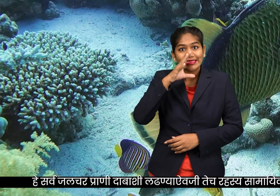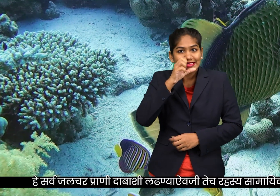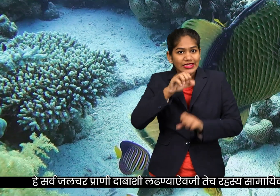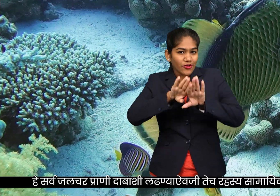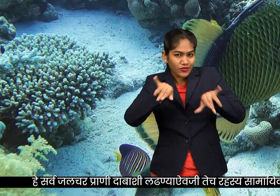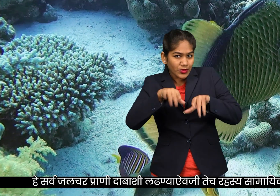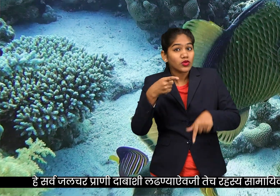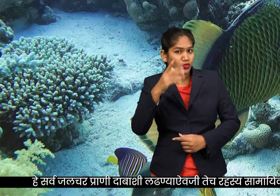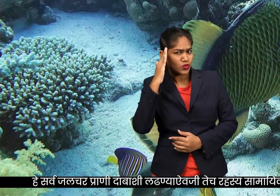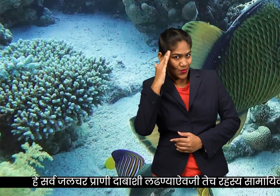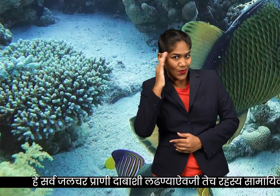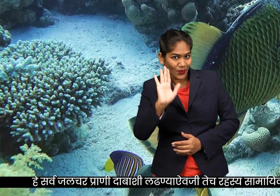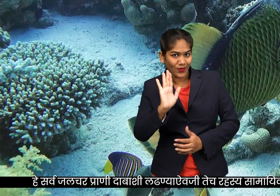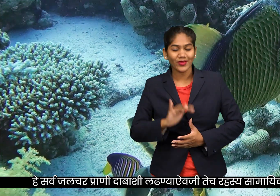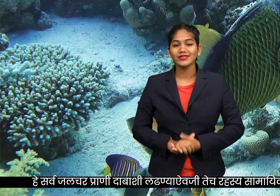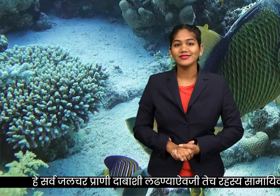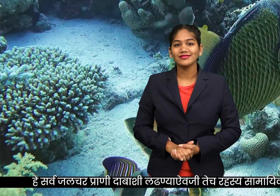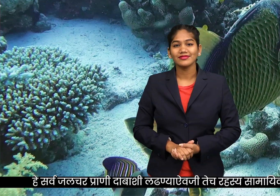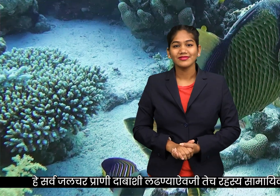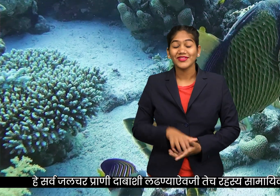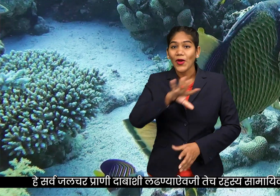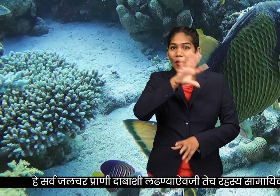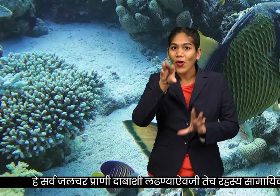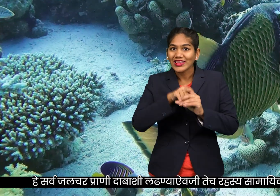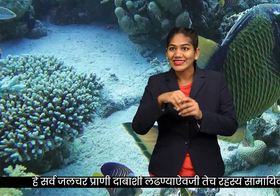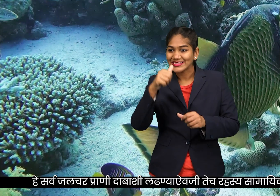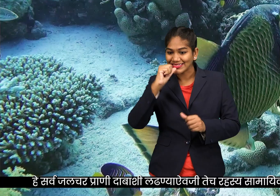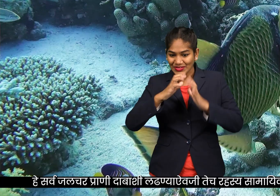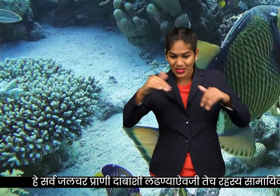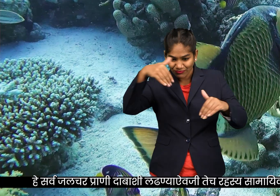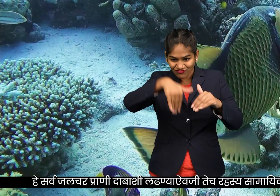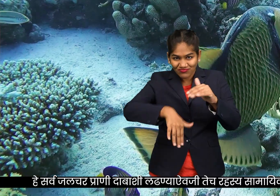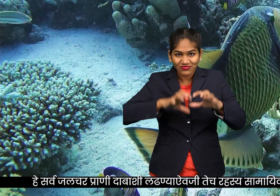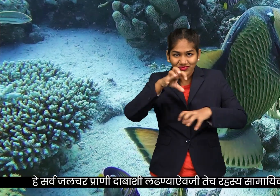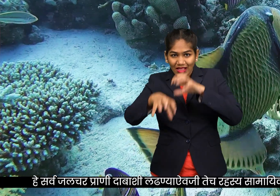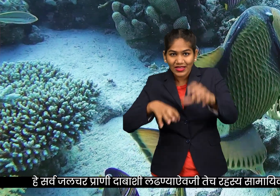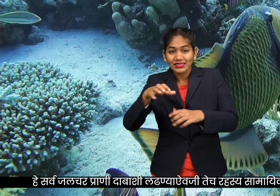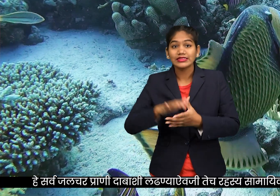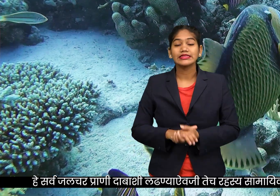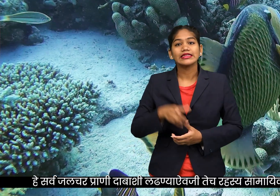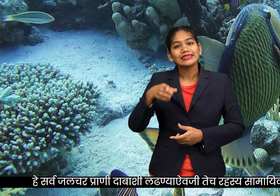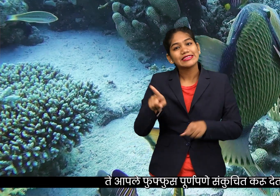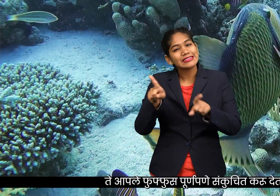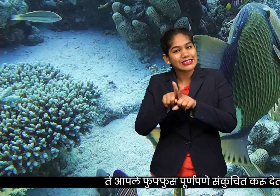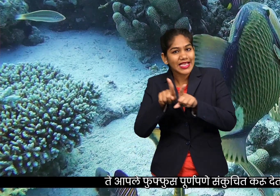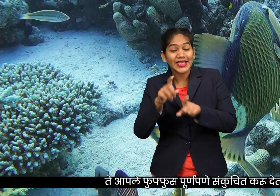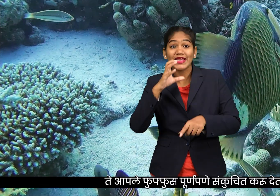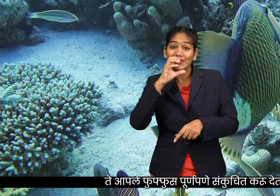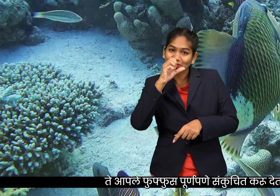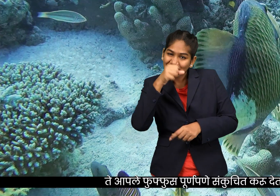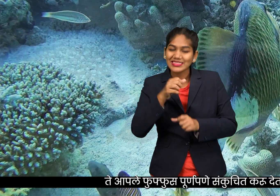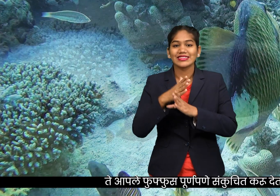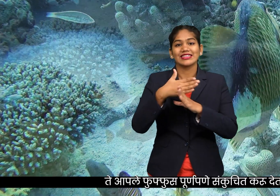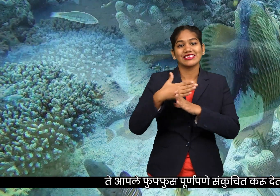हे सर्व जलचर प्राणी दाबाशी लढण्याऐवजी तेच रहस्य सामायिक करताना दिसतात. ते